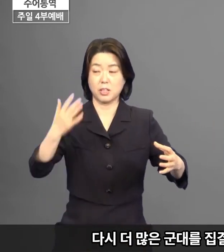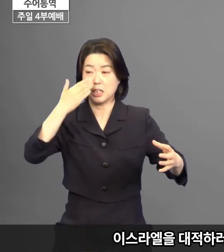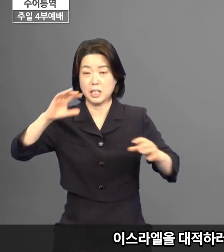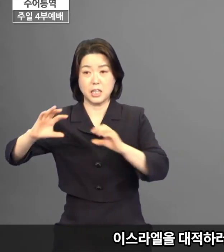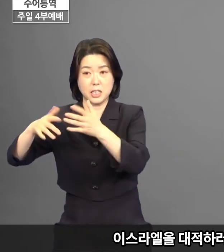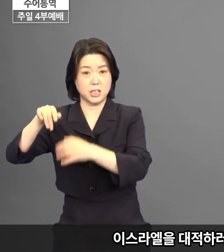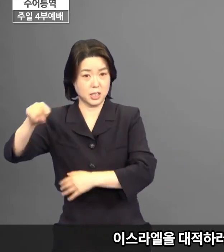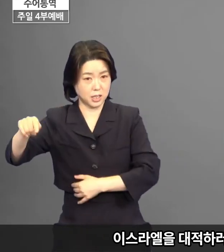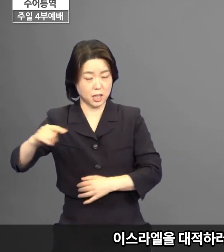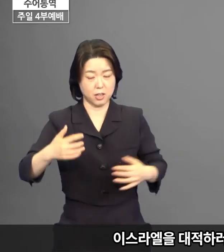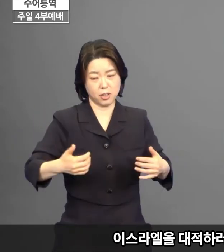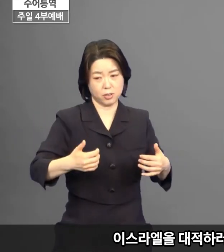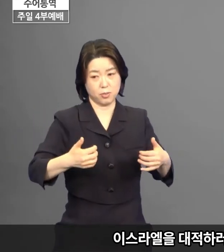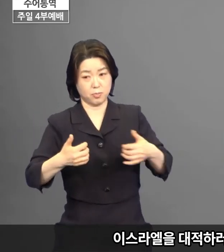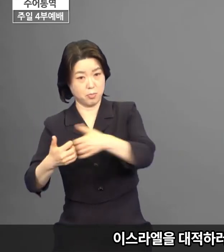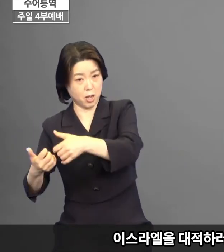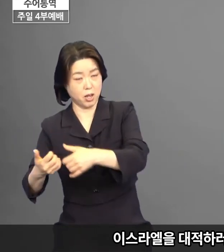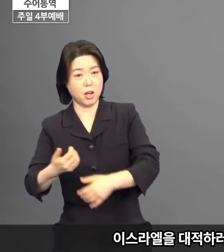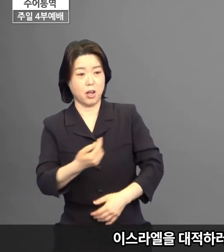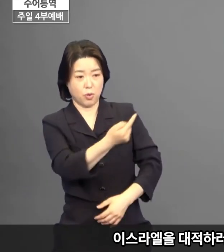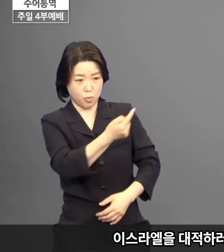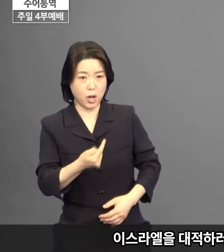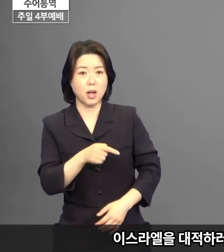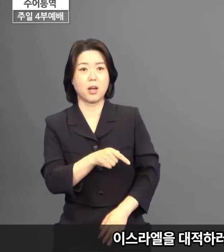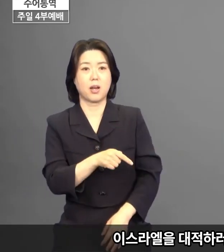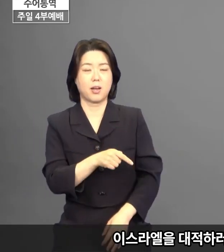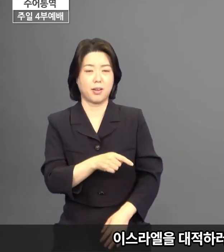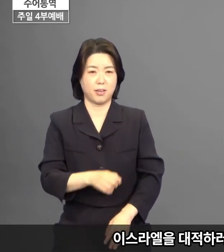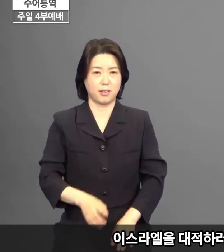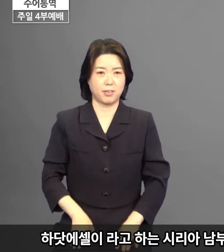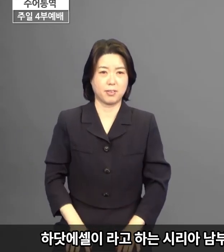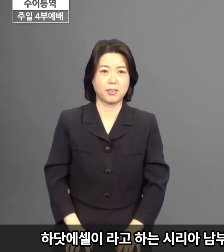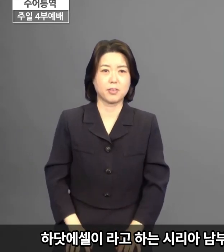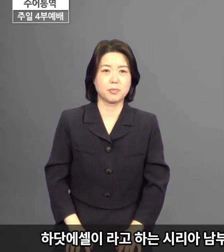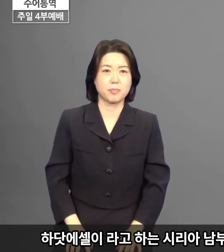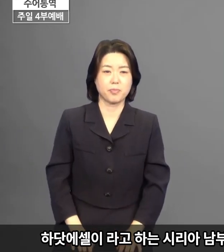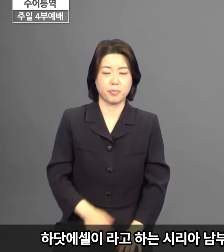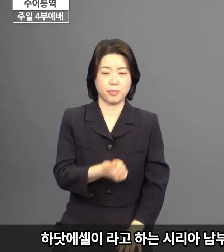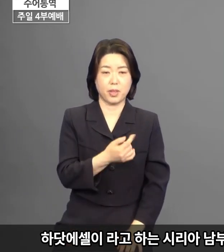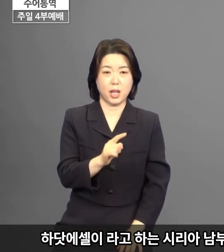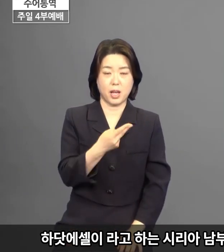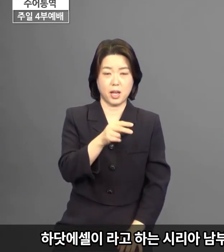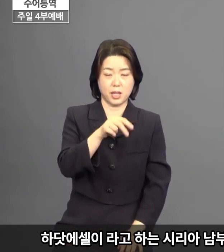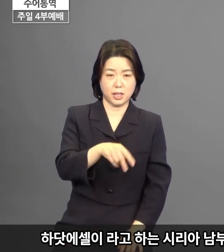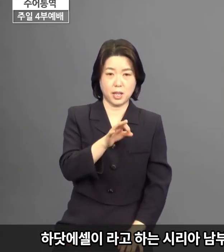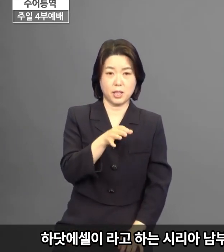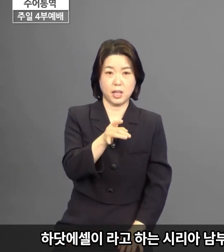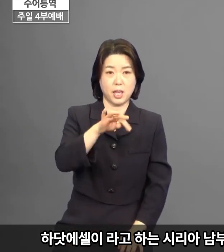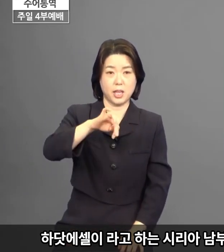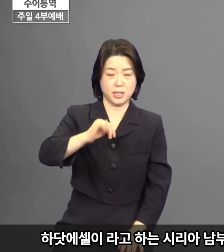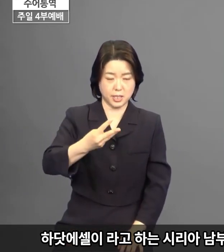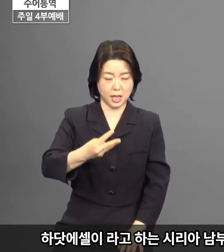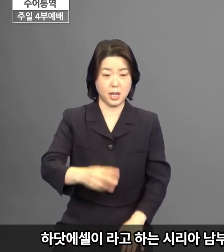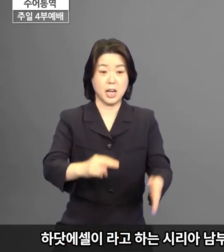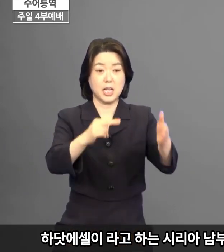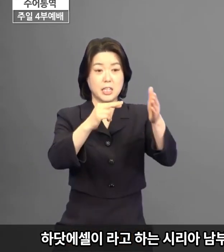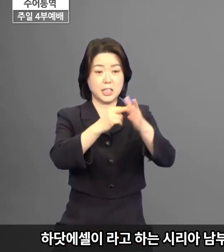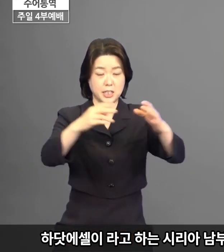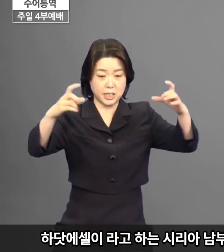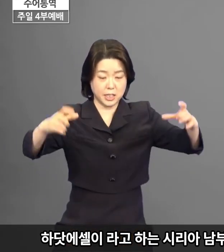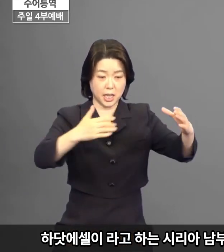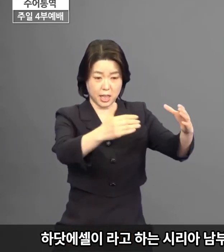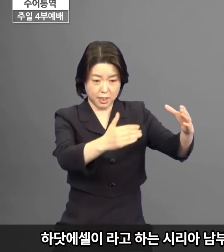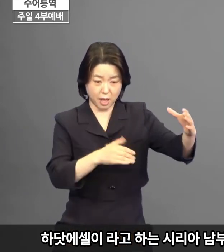대적하러요? 이스라엘을 대적하러 모였다는 부분입니다. 하닷 에셀이라고 하는 시리아 남부 지역의